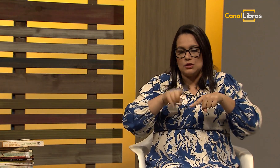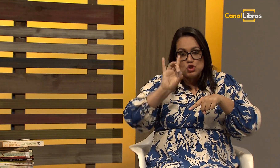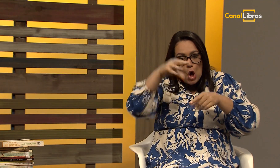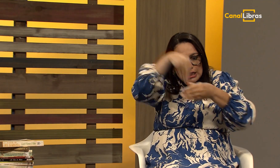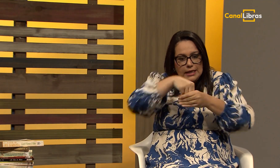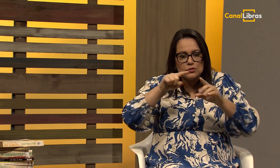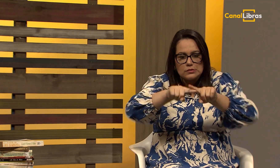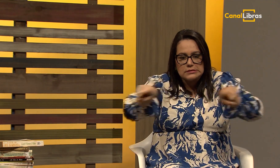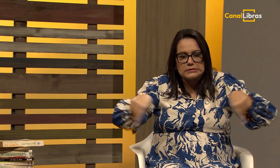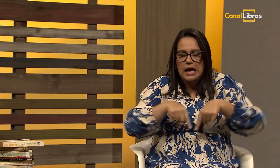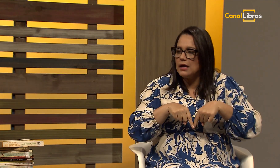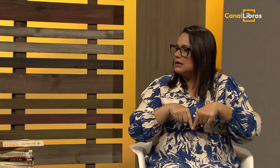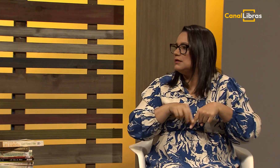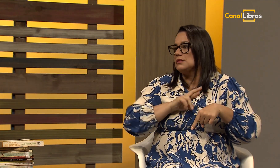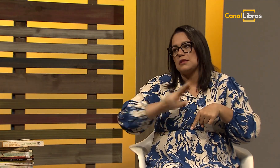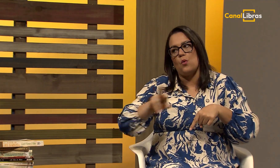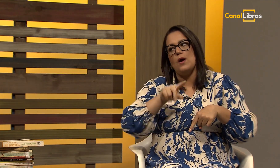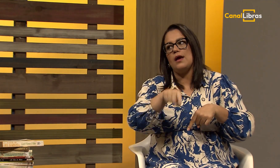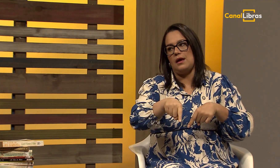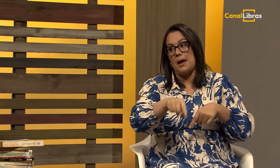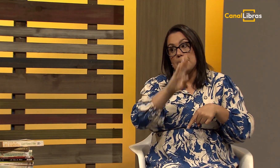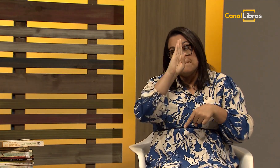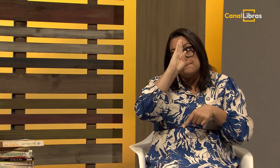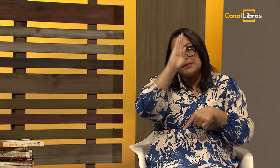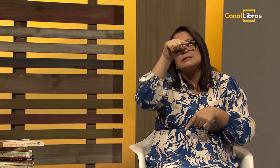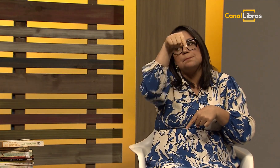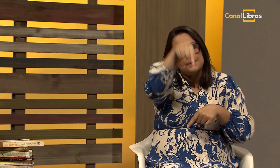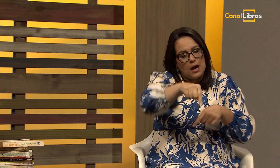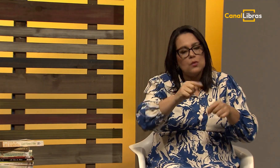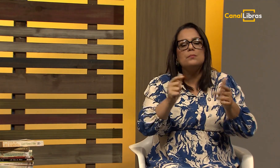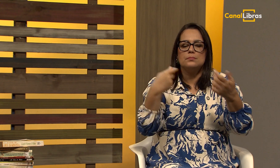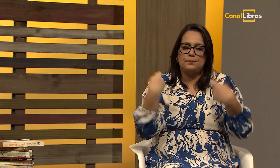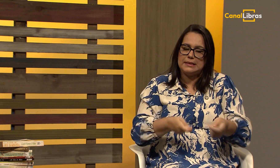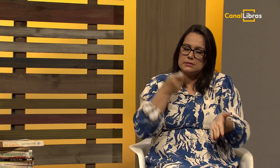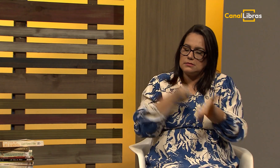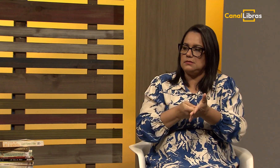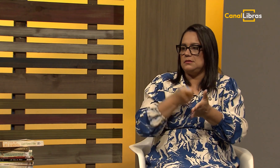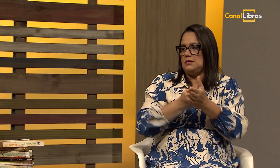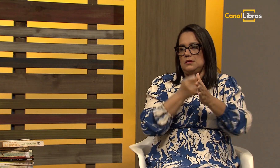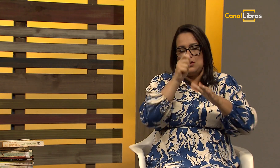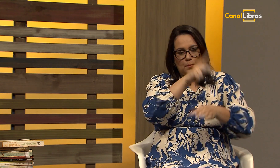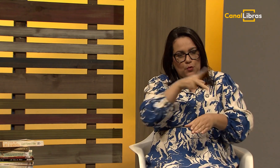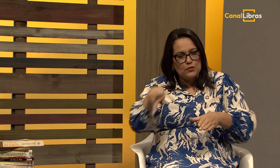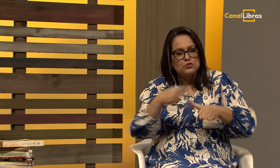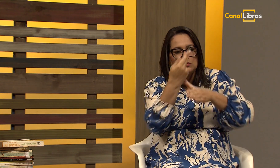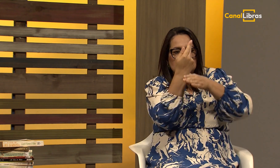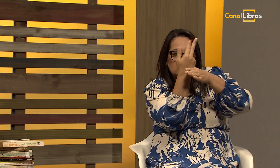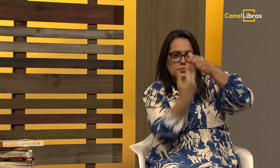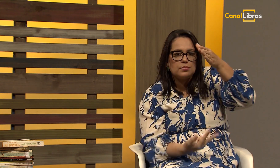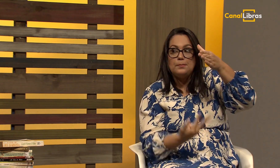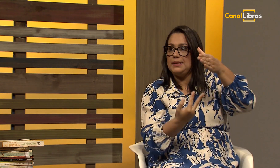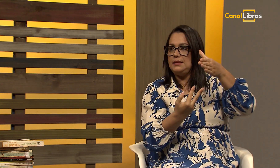em sala de aula esse trabalho bilíngue. Claro que o professor precisa ensinar com a Libras como língua de